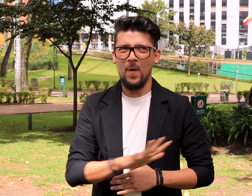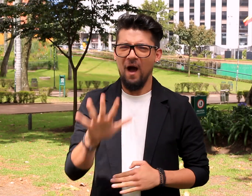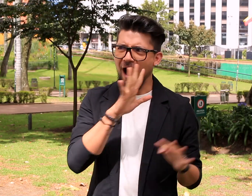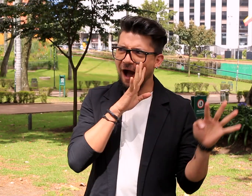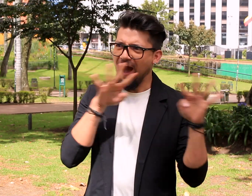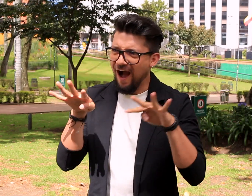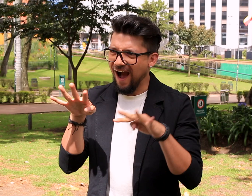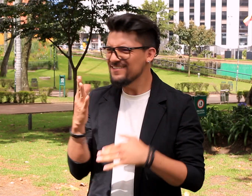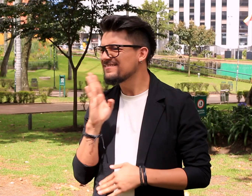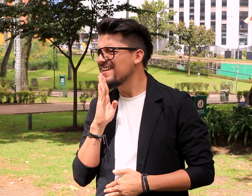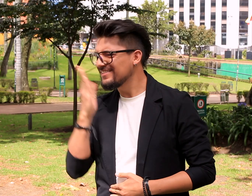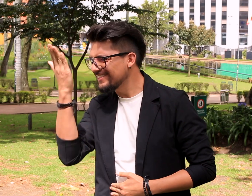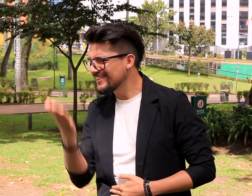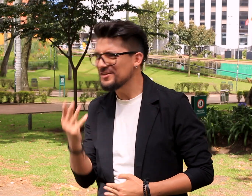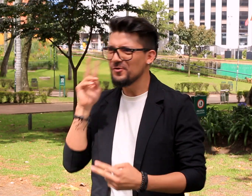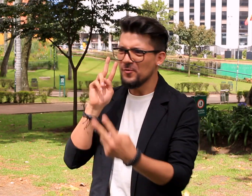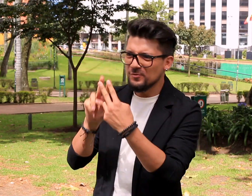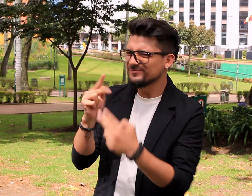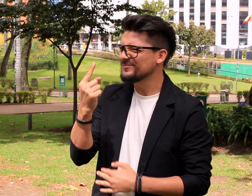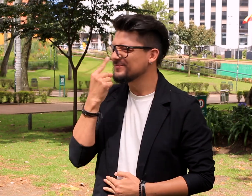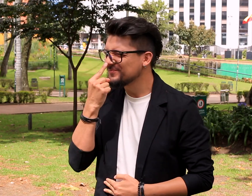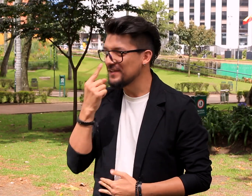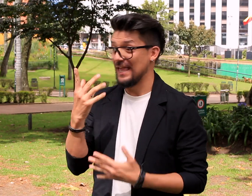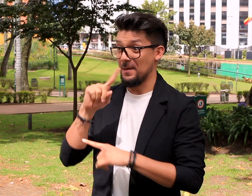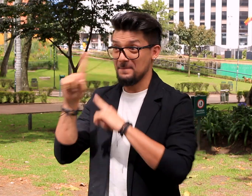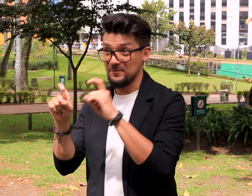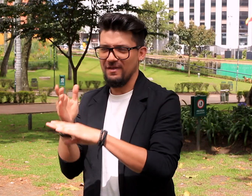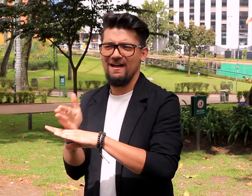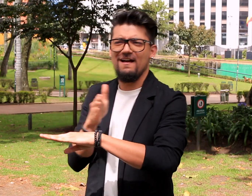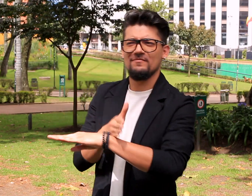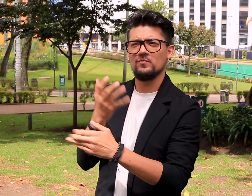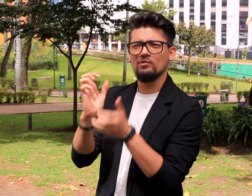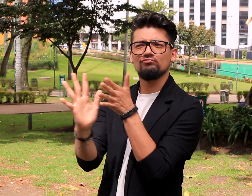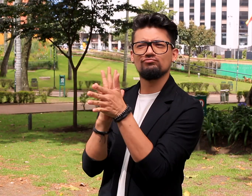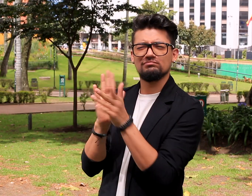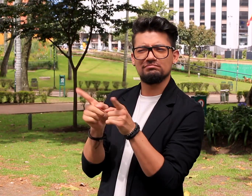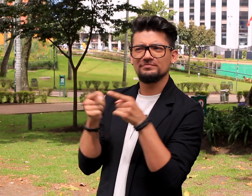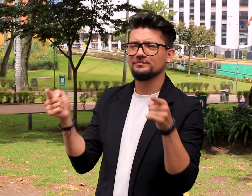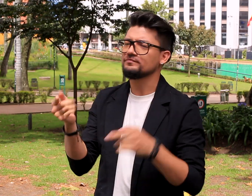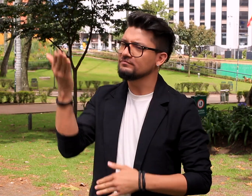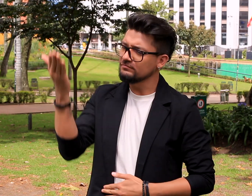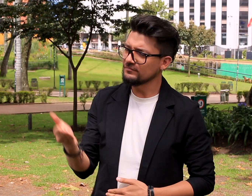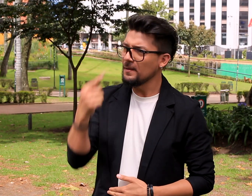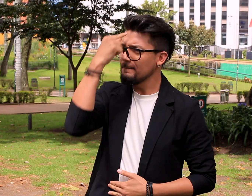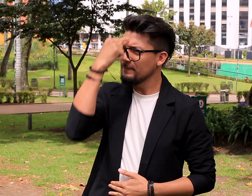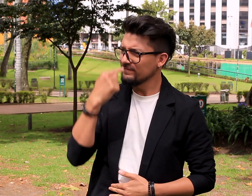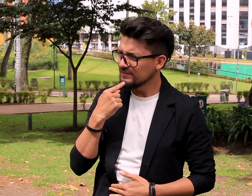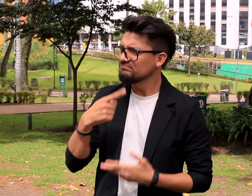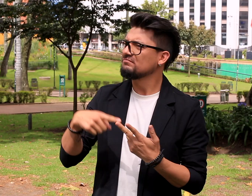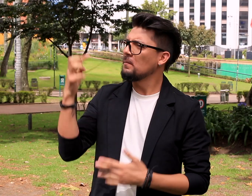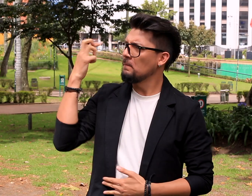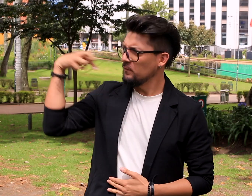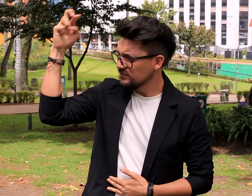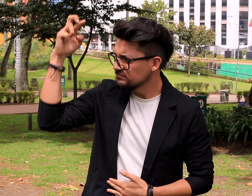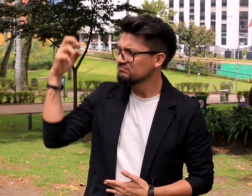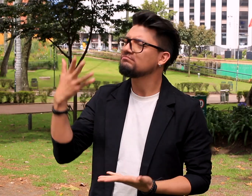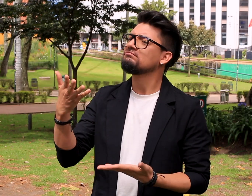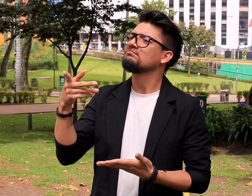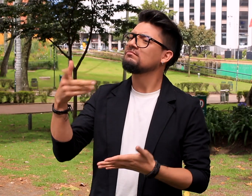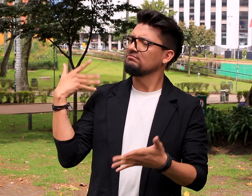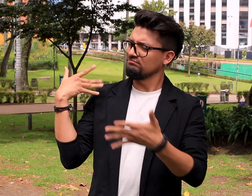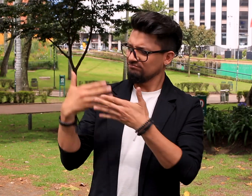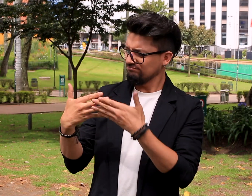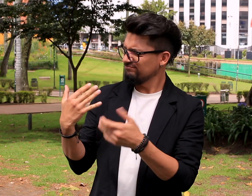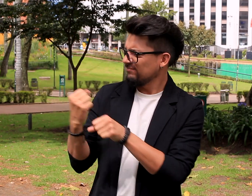Me gustaría iniciar esta entrevista preguntándote acerca de tu recorrido profesional de dónde